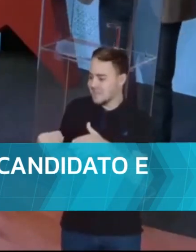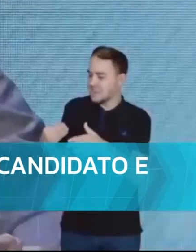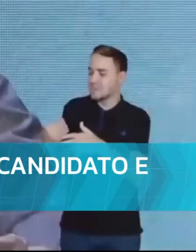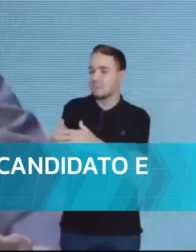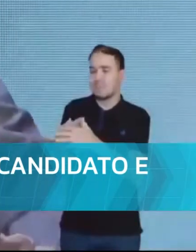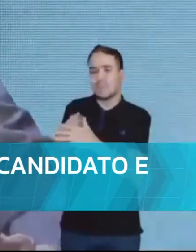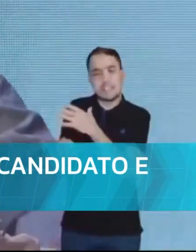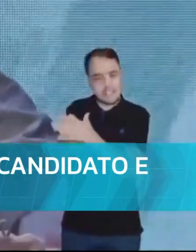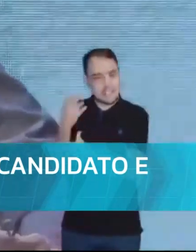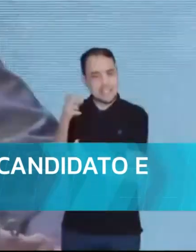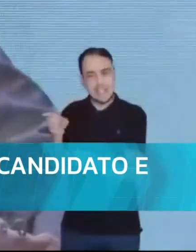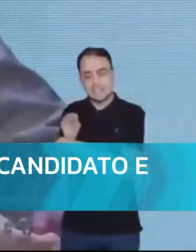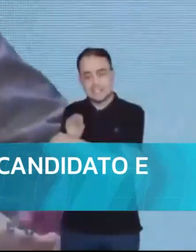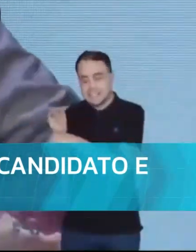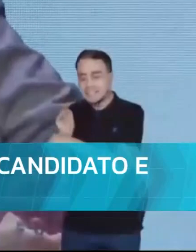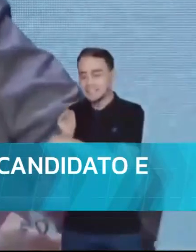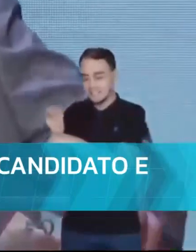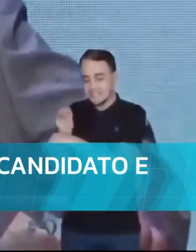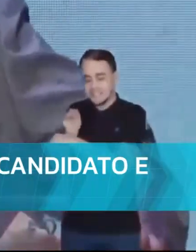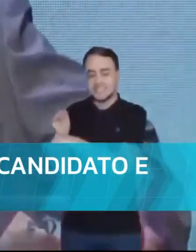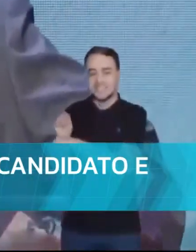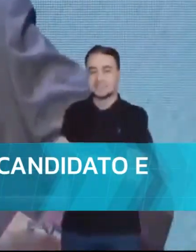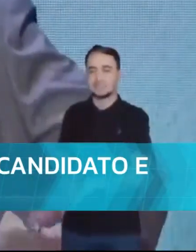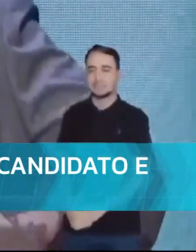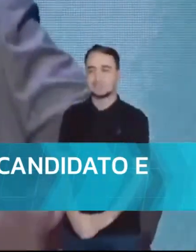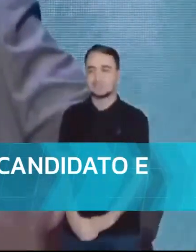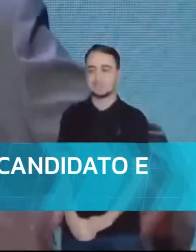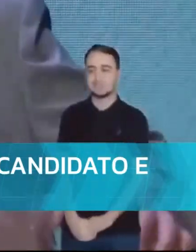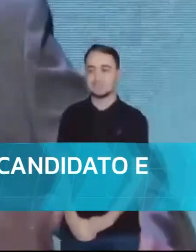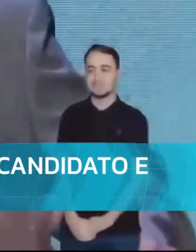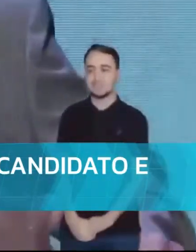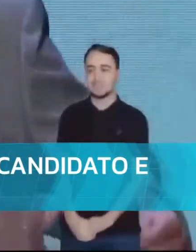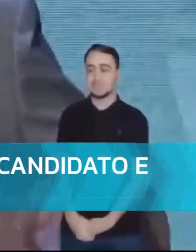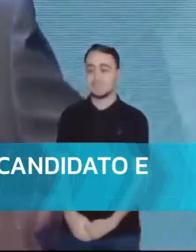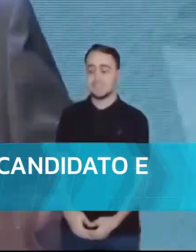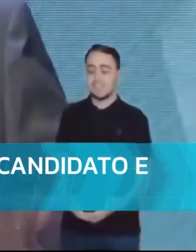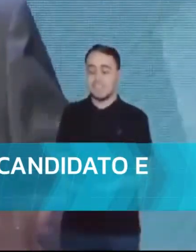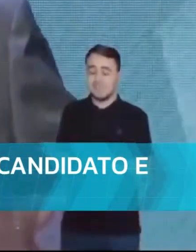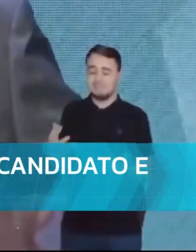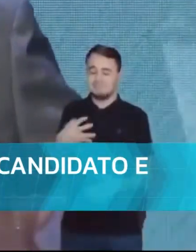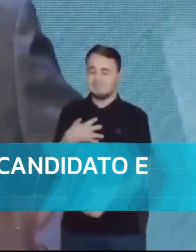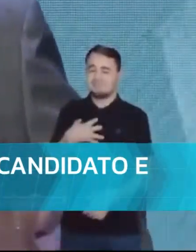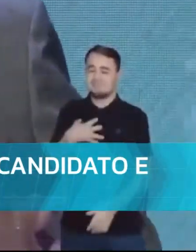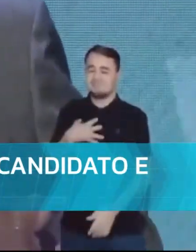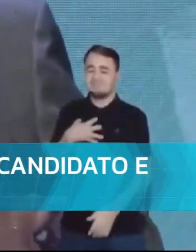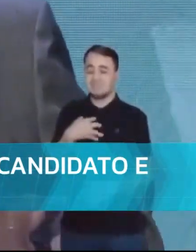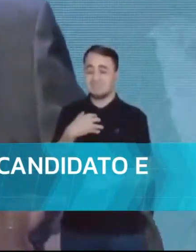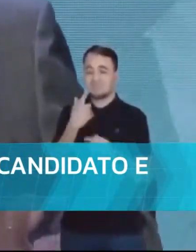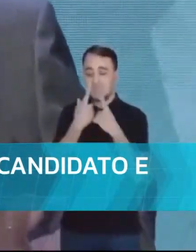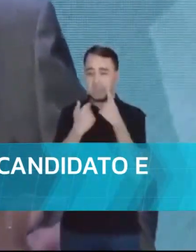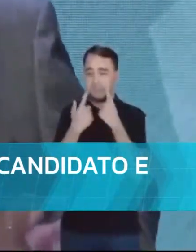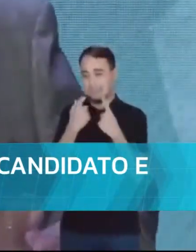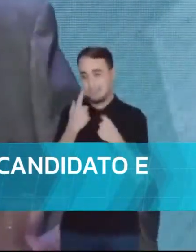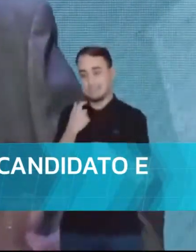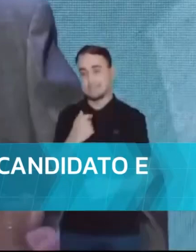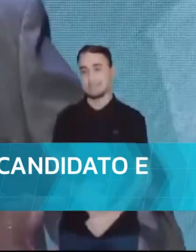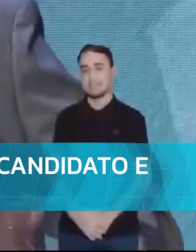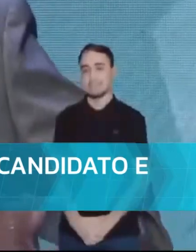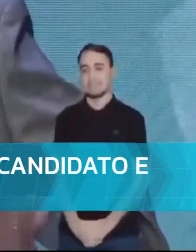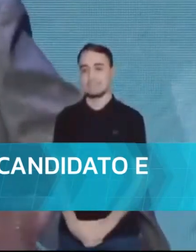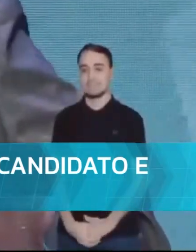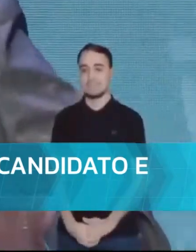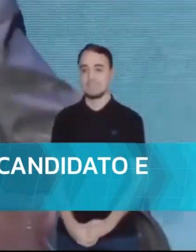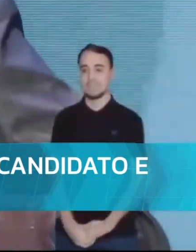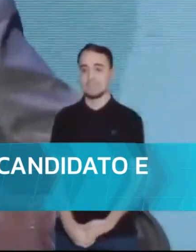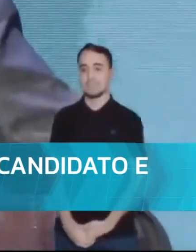novo ciclo de viagens pelo Brasil, mirando as eleições presidenciais. A iniciativa é defendida por setores do PT